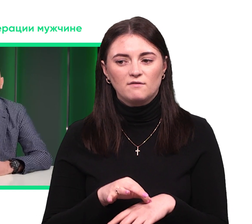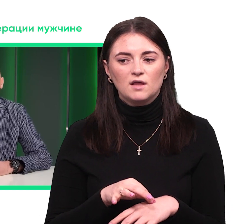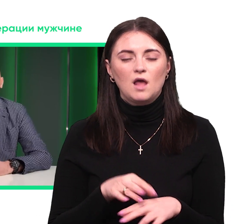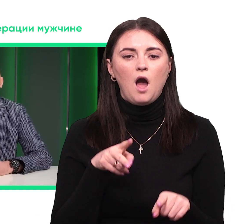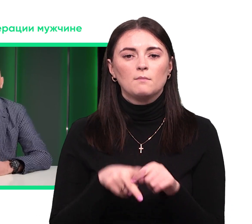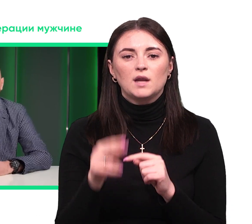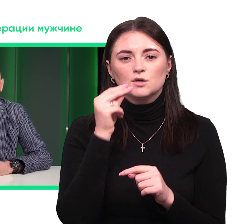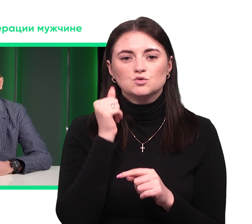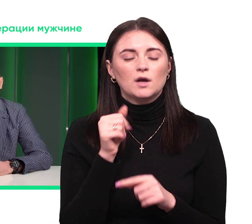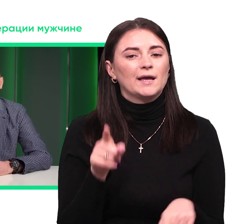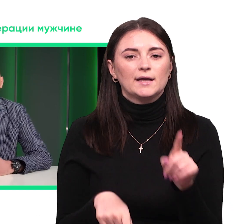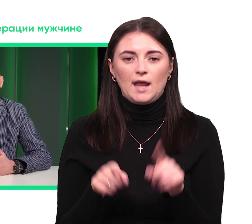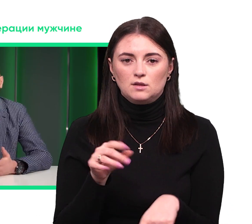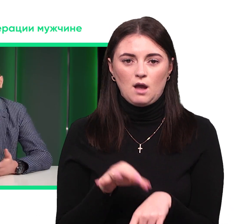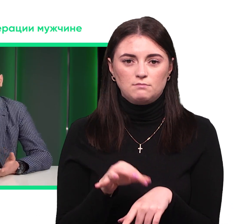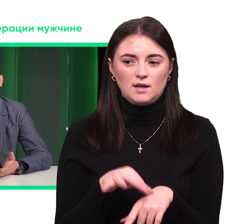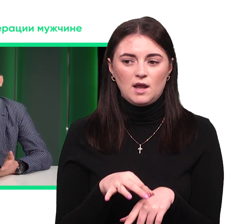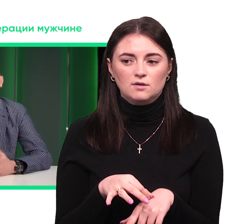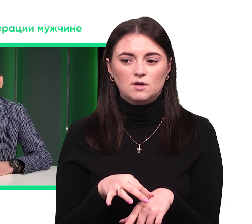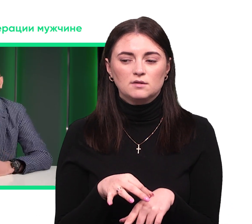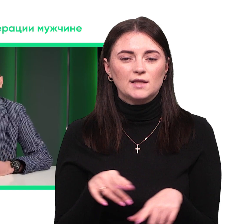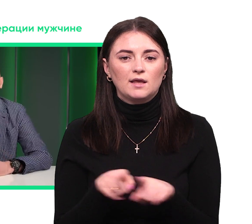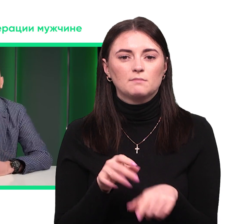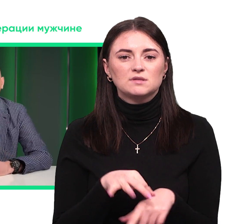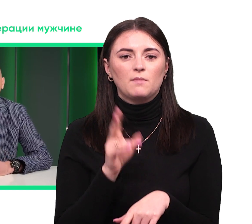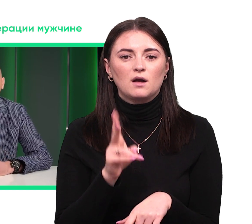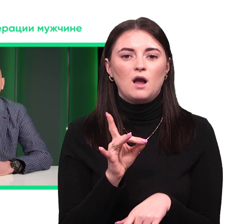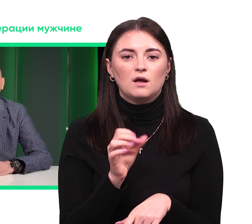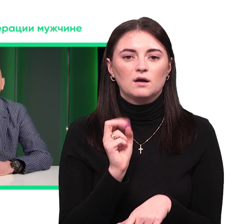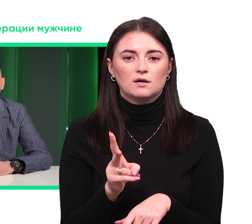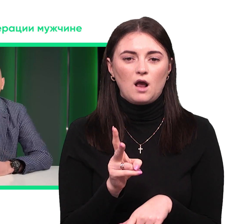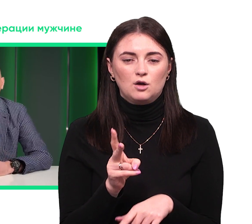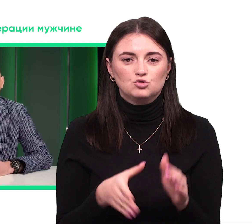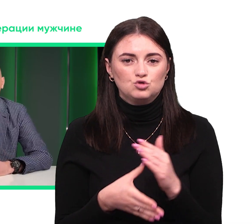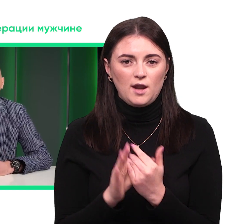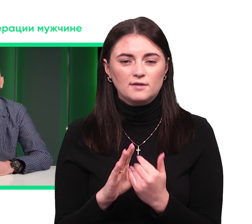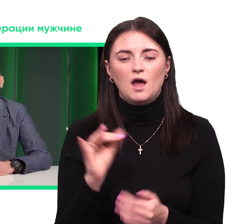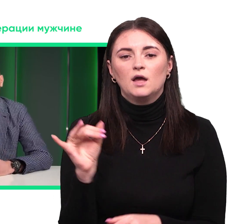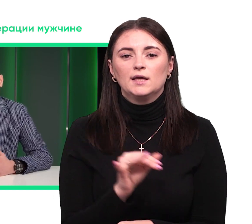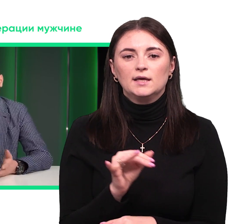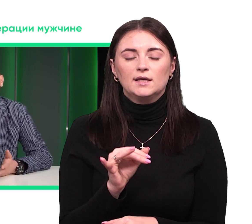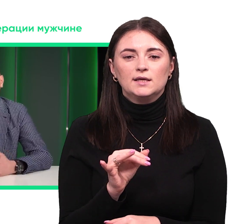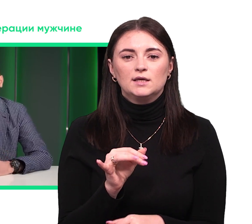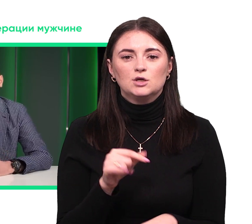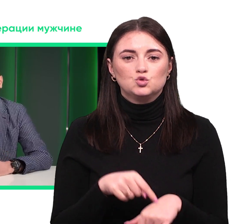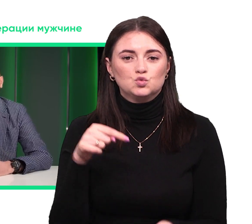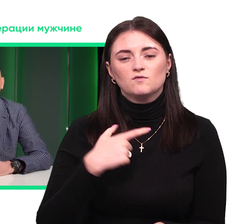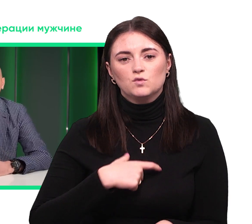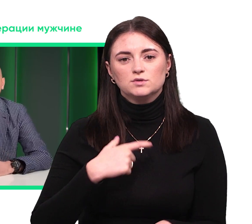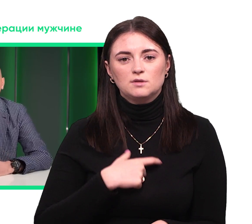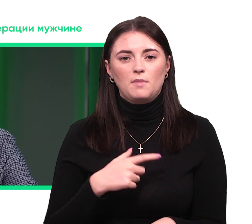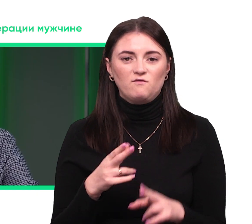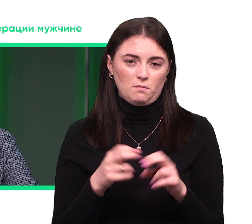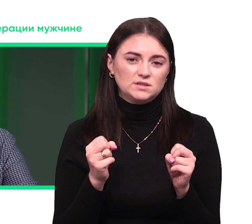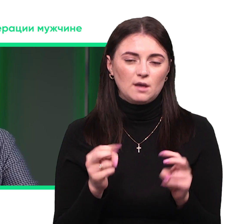Обрезанные мужчины крайне редко болеют таким заболеванием, например, как рак полового члена. И чувствуют себя